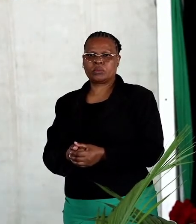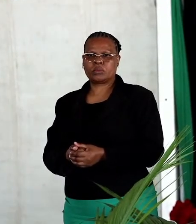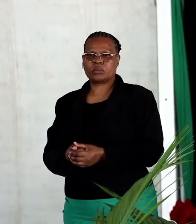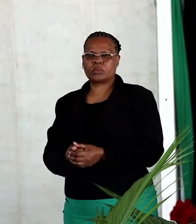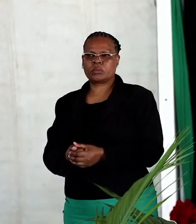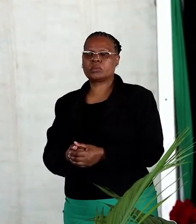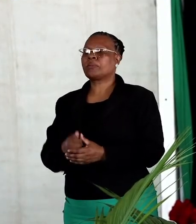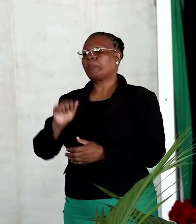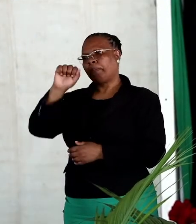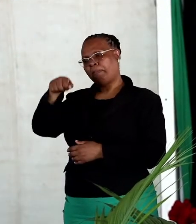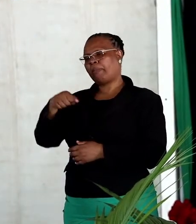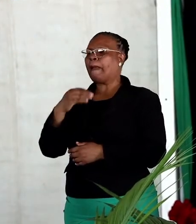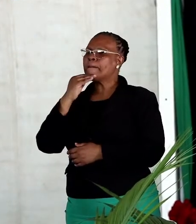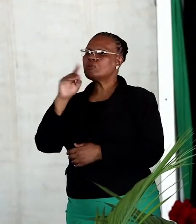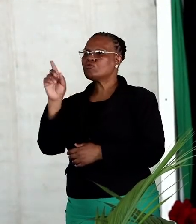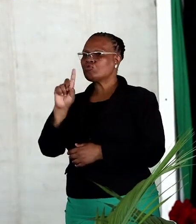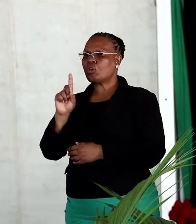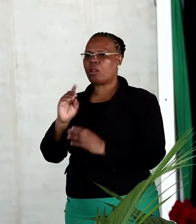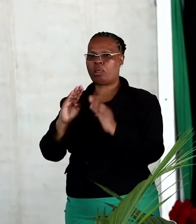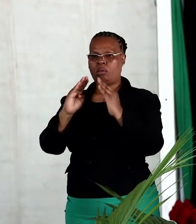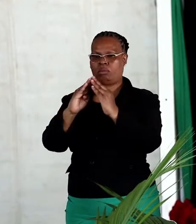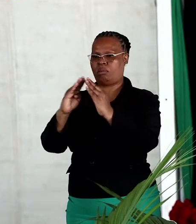imizi namakhaya